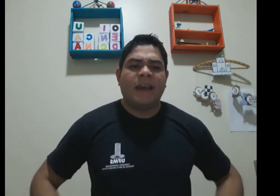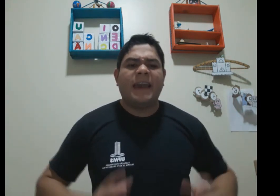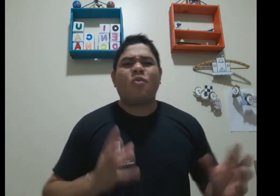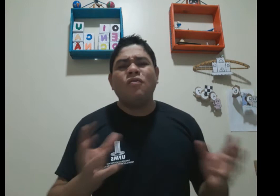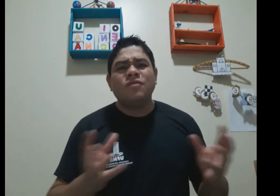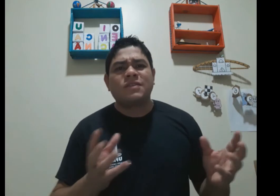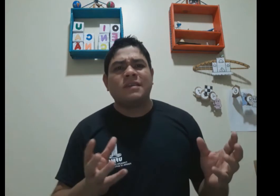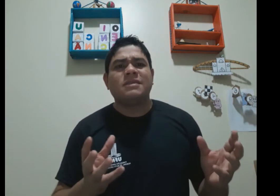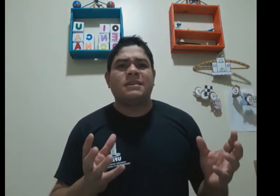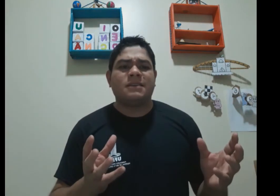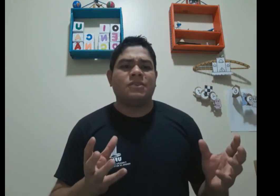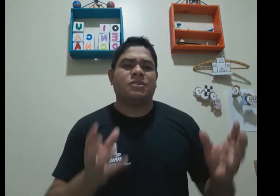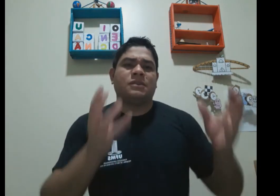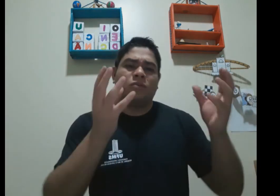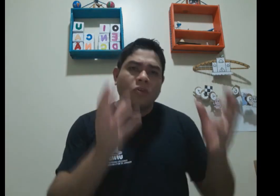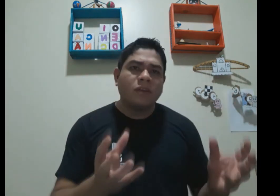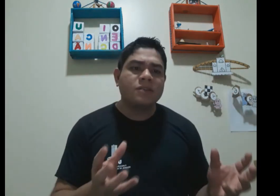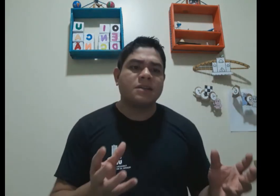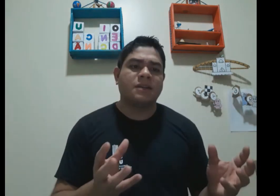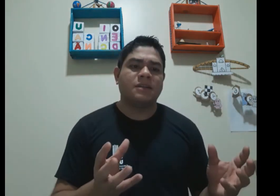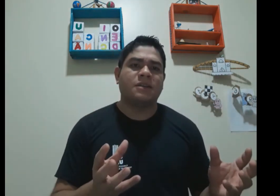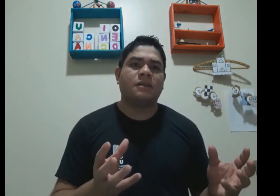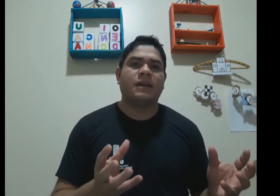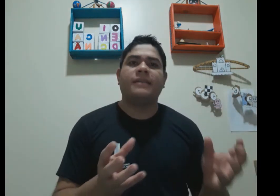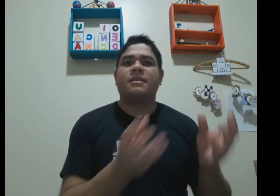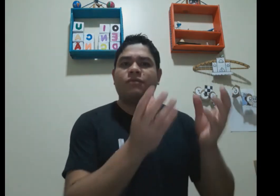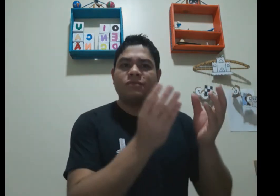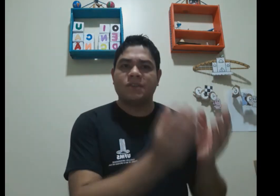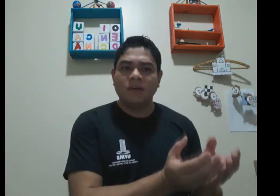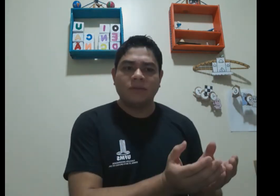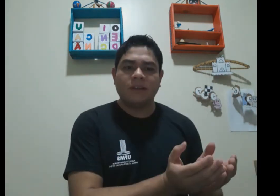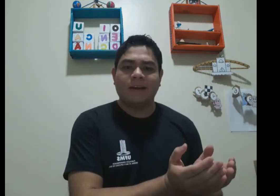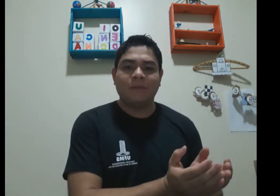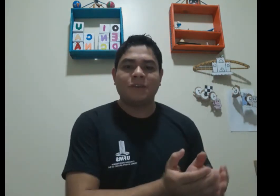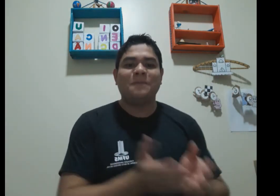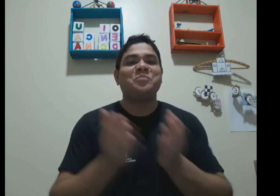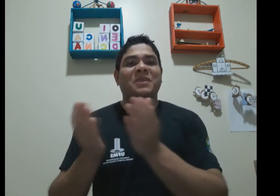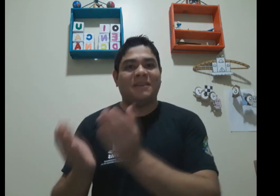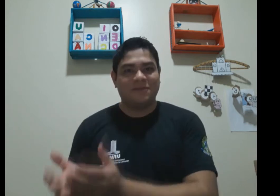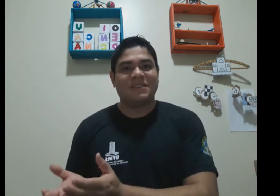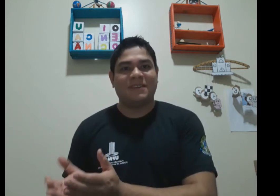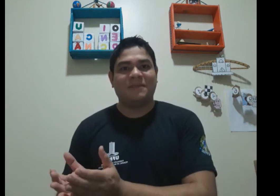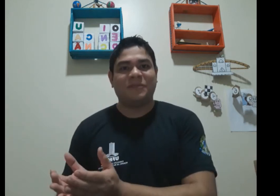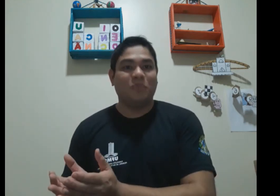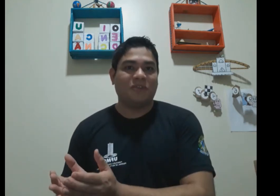a confusão que existe no contexto da sala de aula entre a função do intérprete e a função do